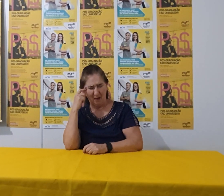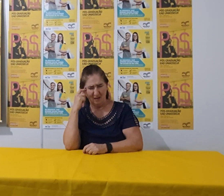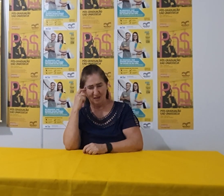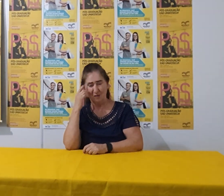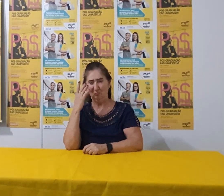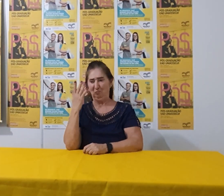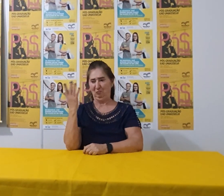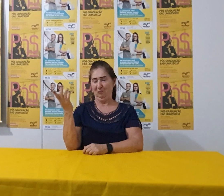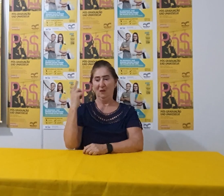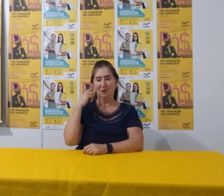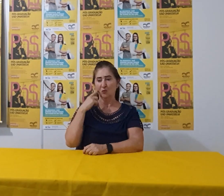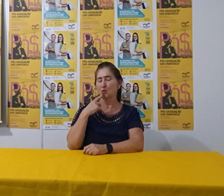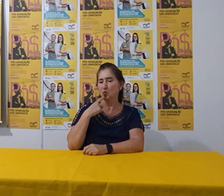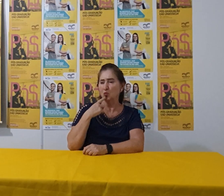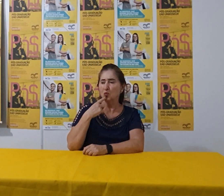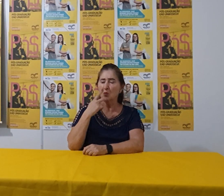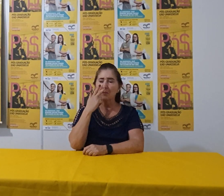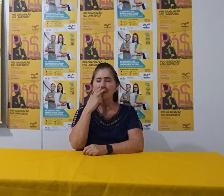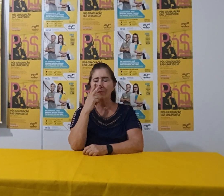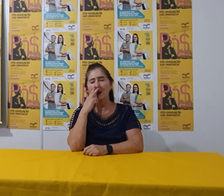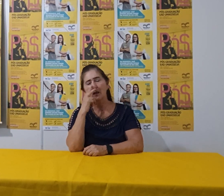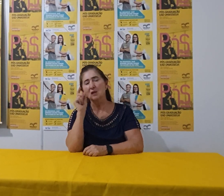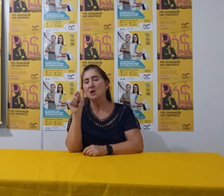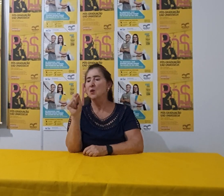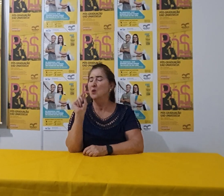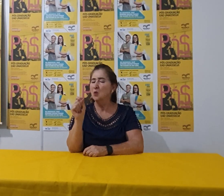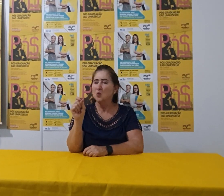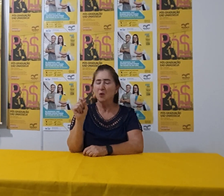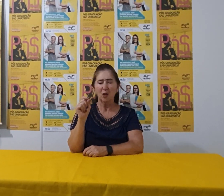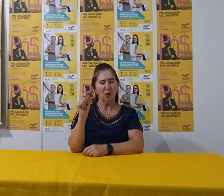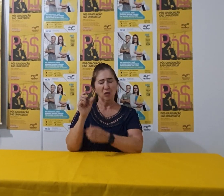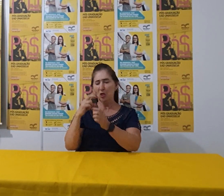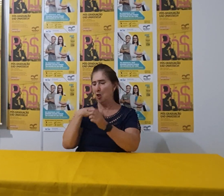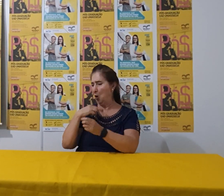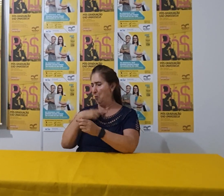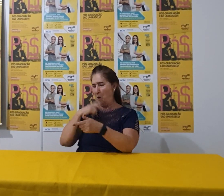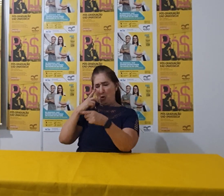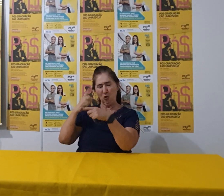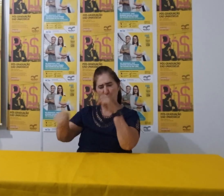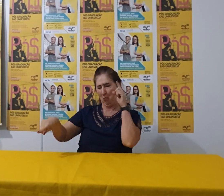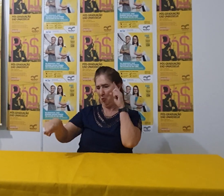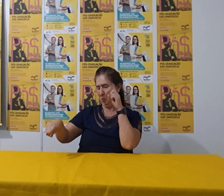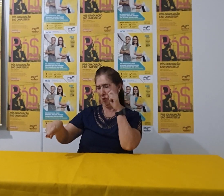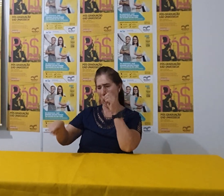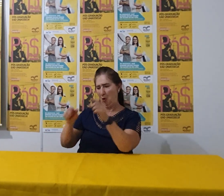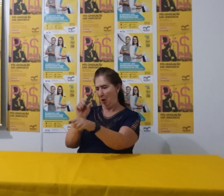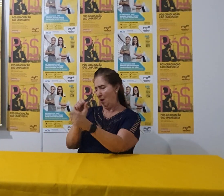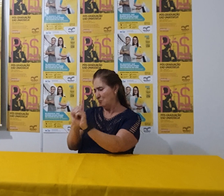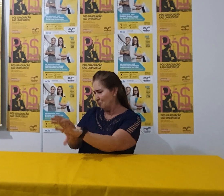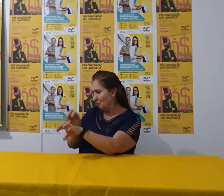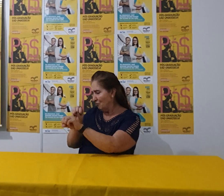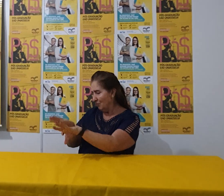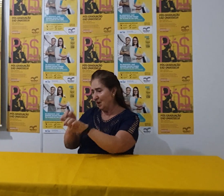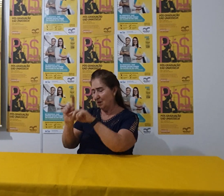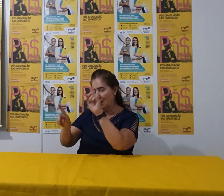surdo não tinha a possibilidade de ser educado. Então, no século